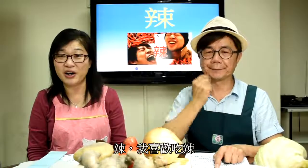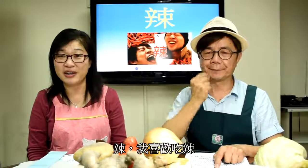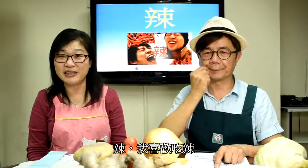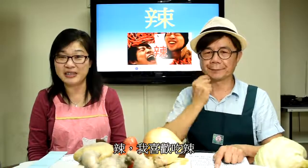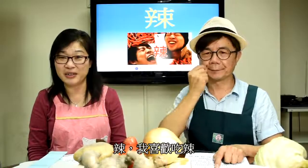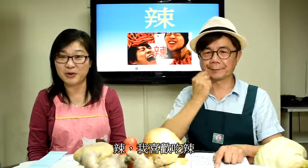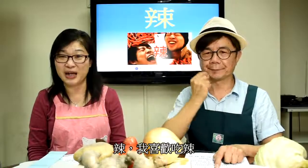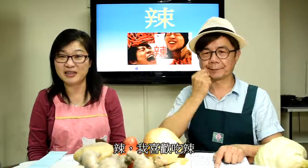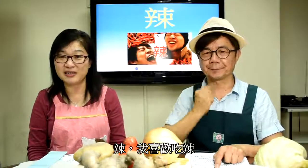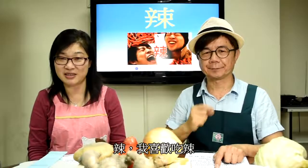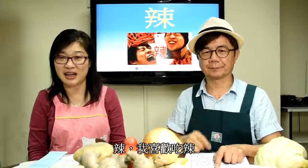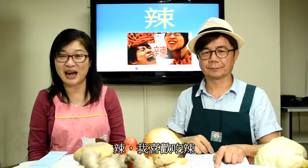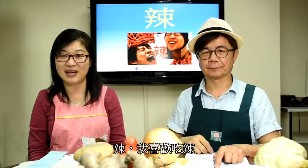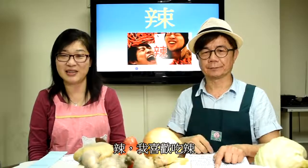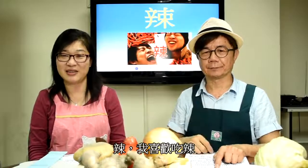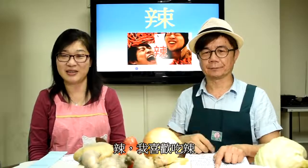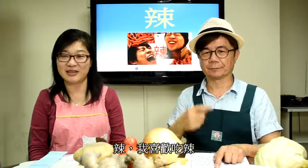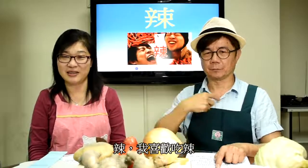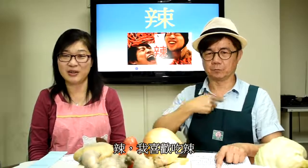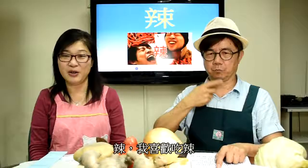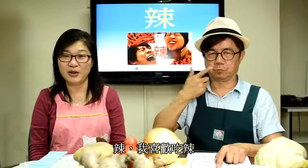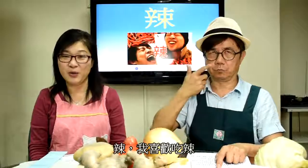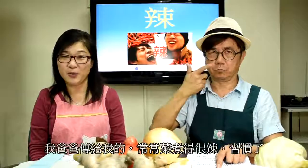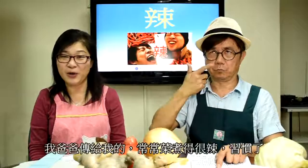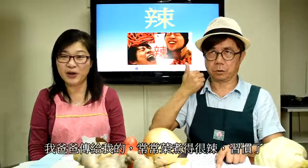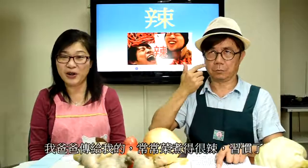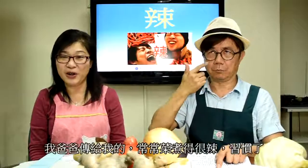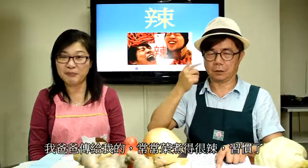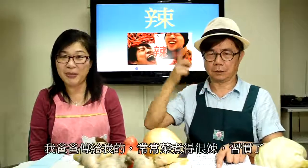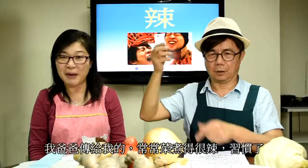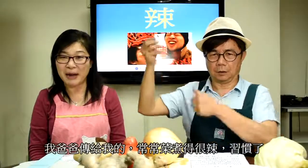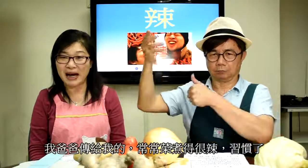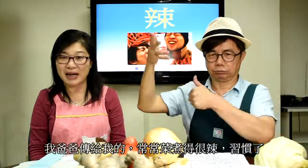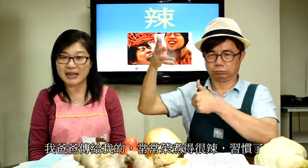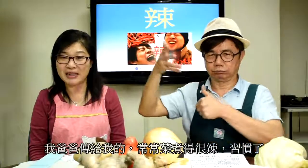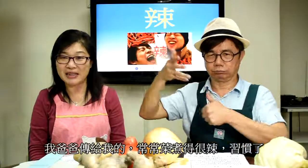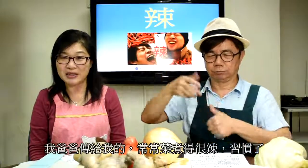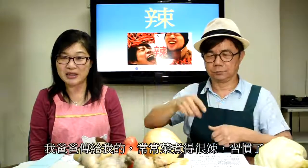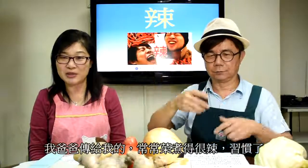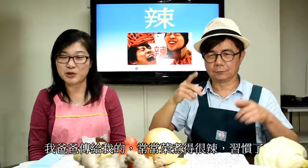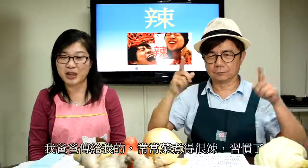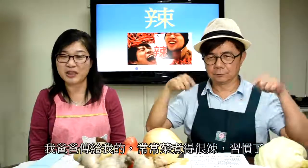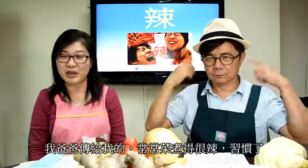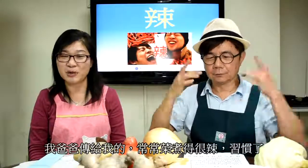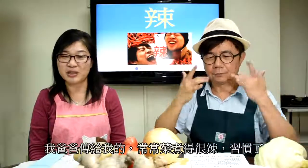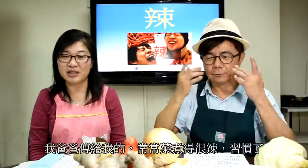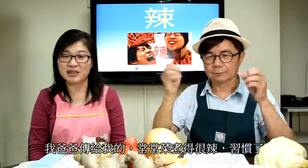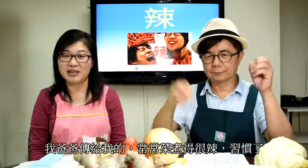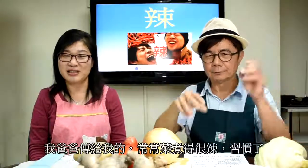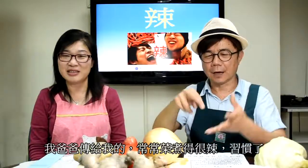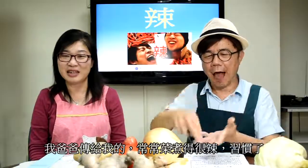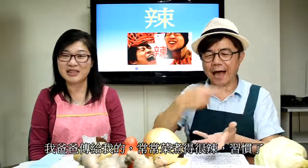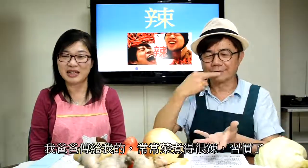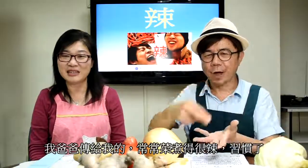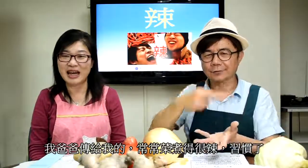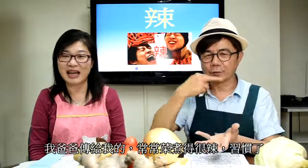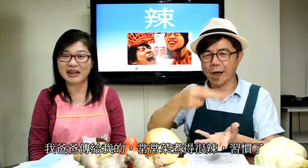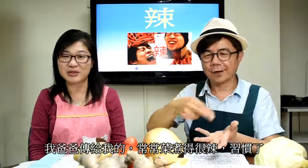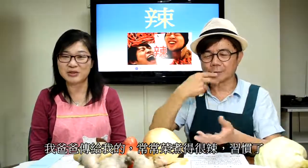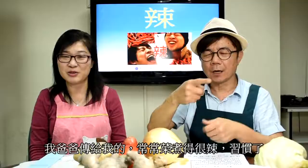喜欢吃辣，我爸爸传给我的，常常菜啊